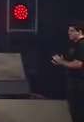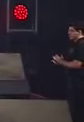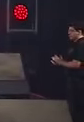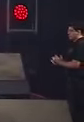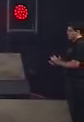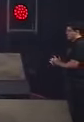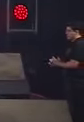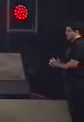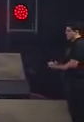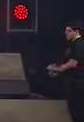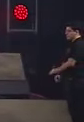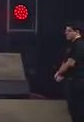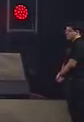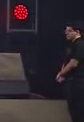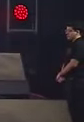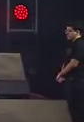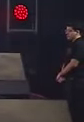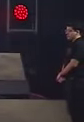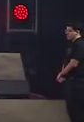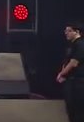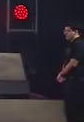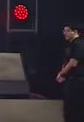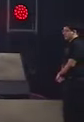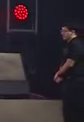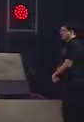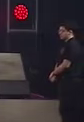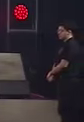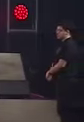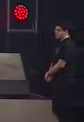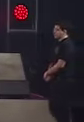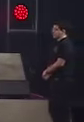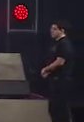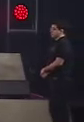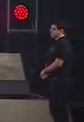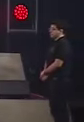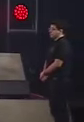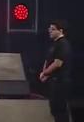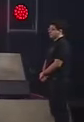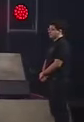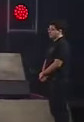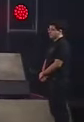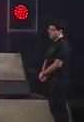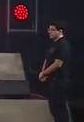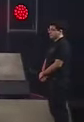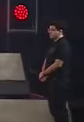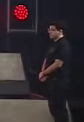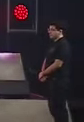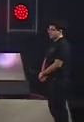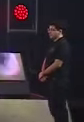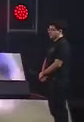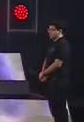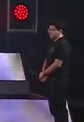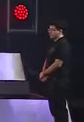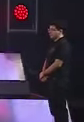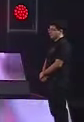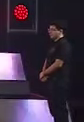siéntase muy orgulloso, porque vaya hijo que usted crió y formó. Jafet,